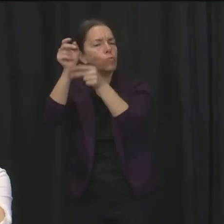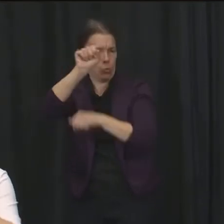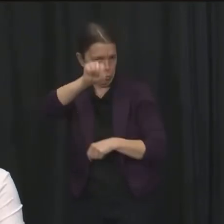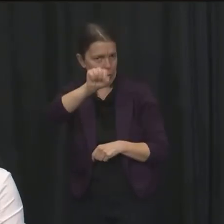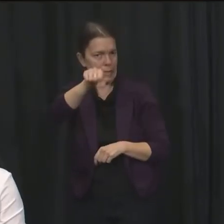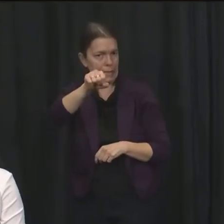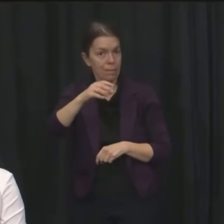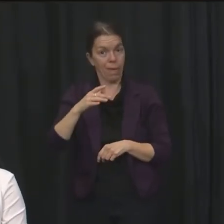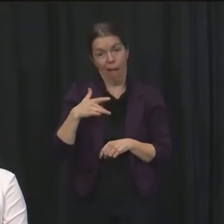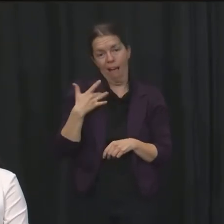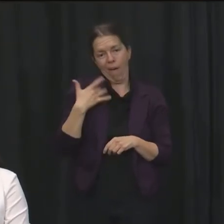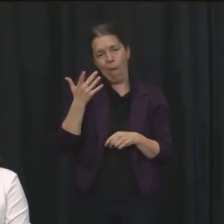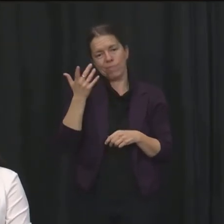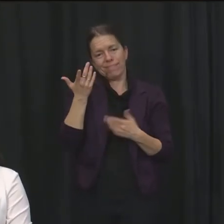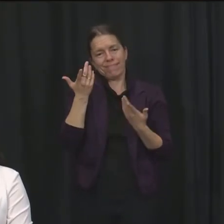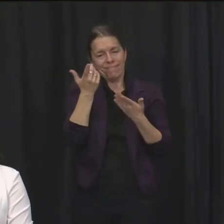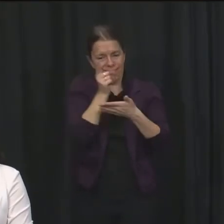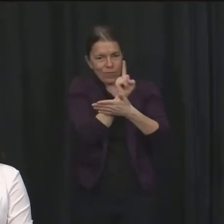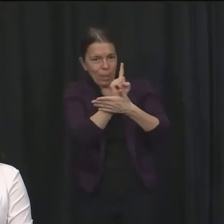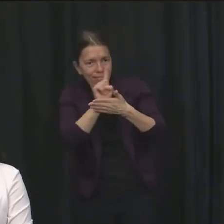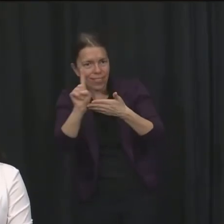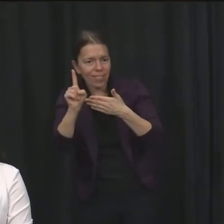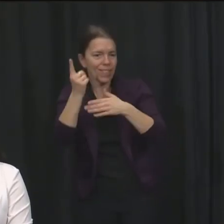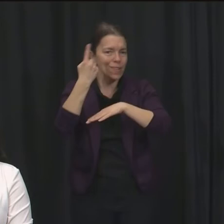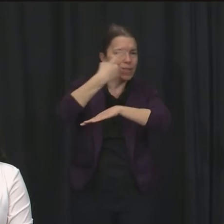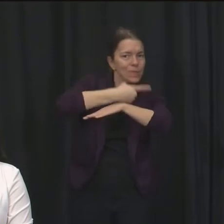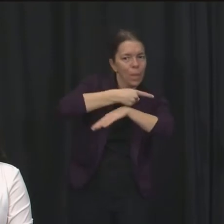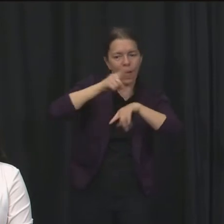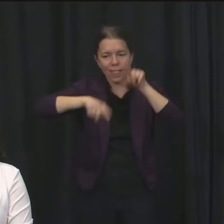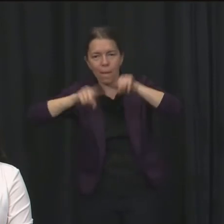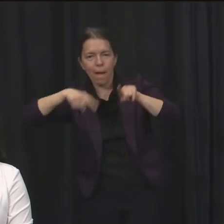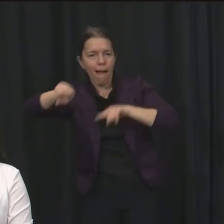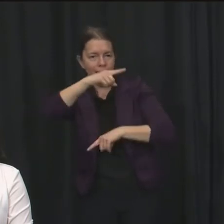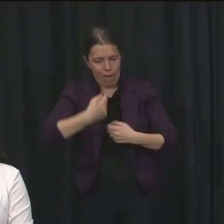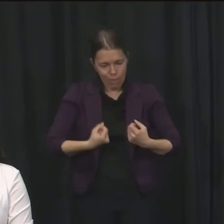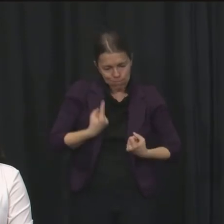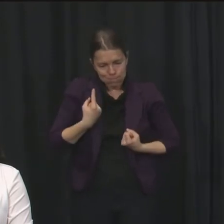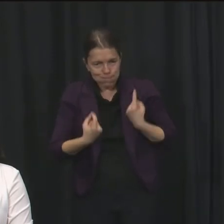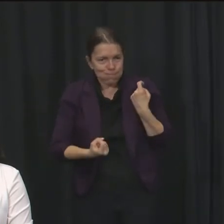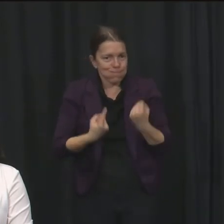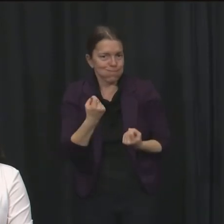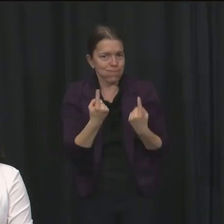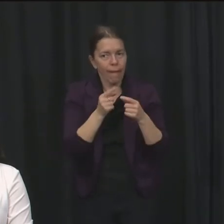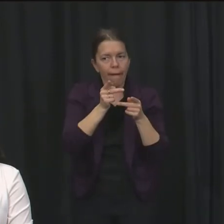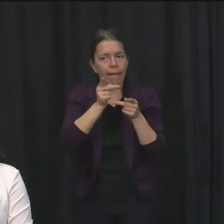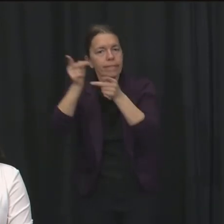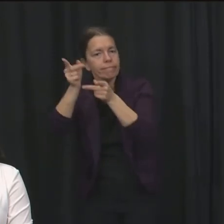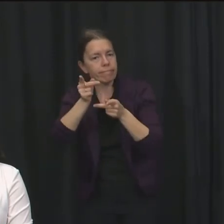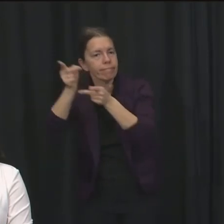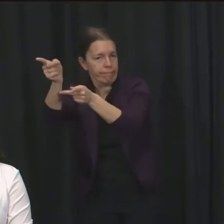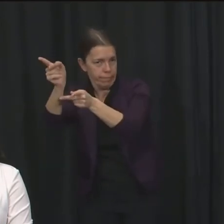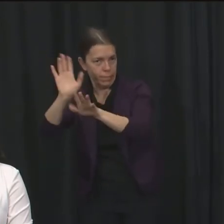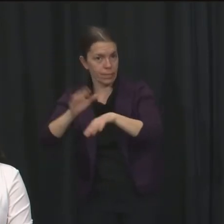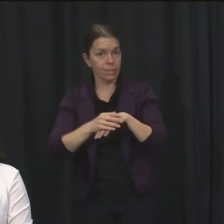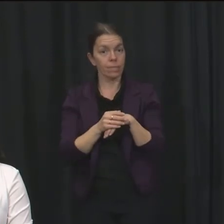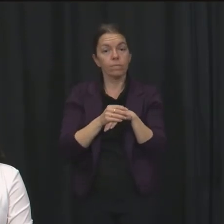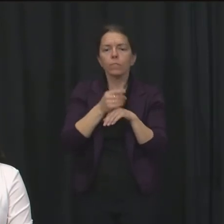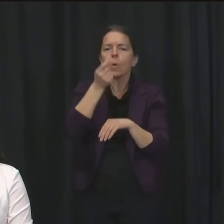complications sévères. Et évidemment, une hausse aussi attendue du nombre de personnes aux soins intensifs.